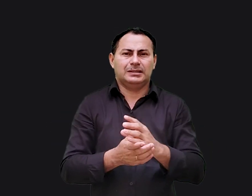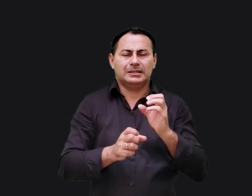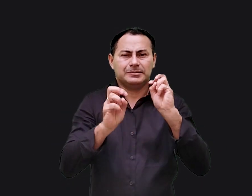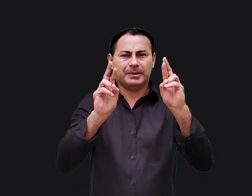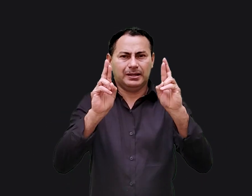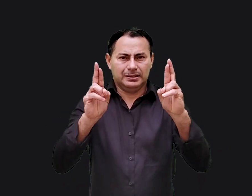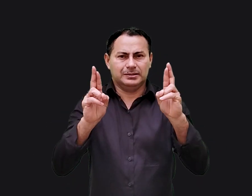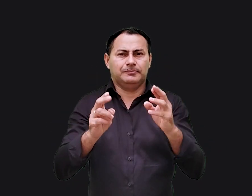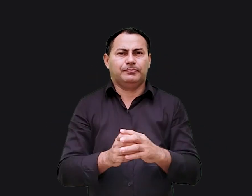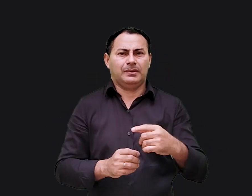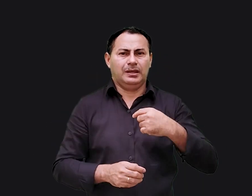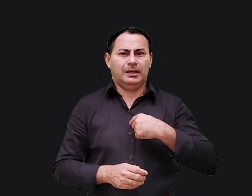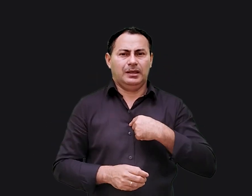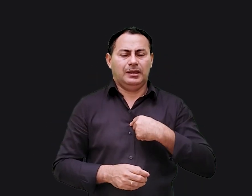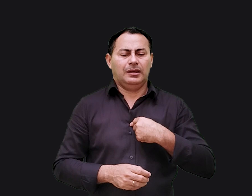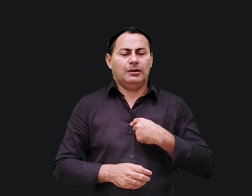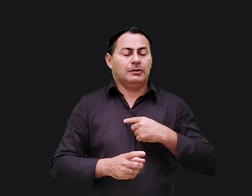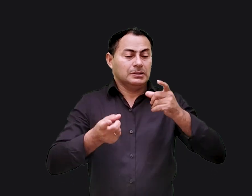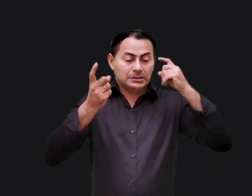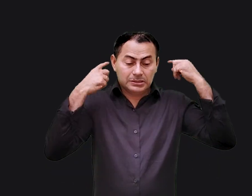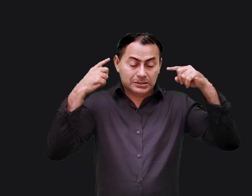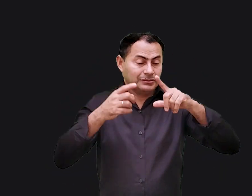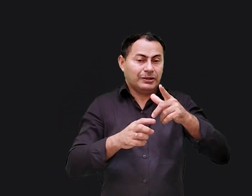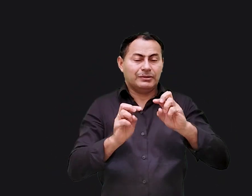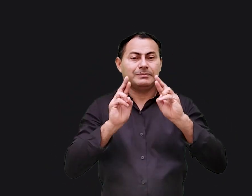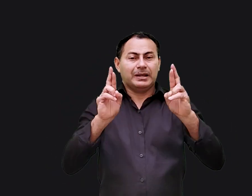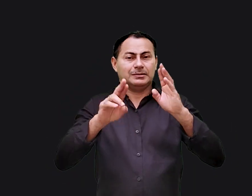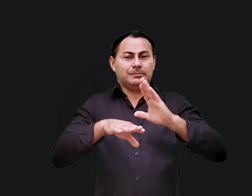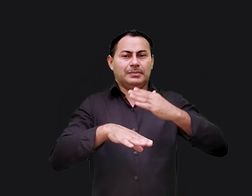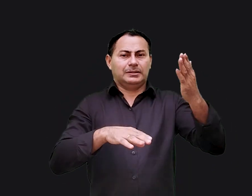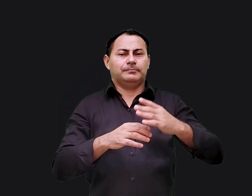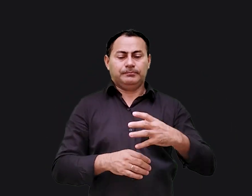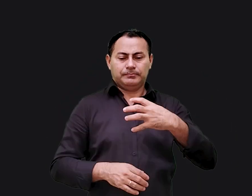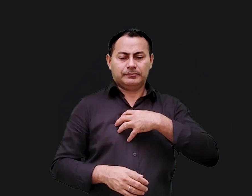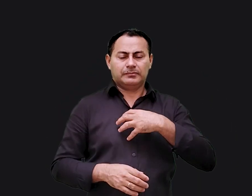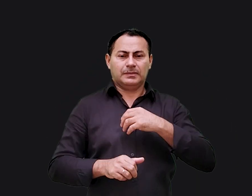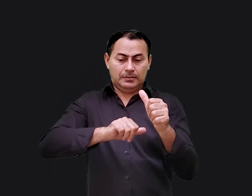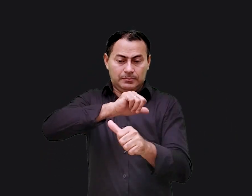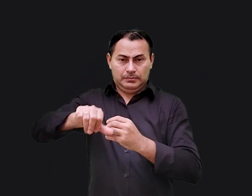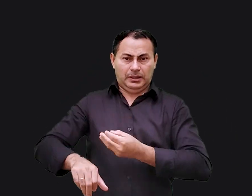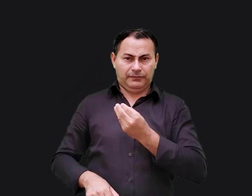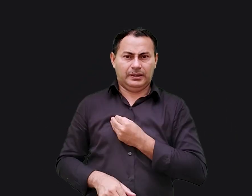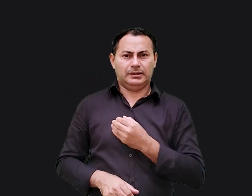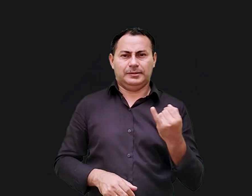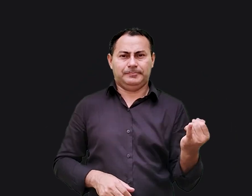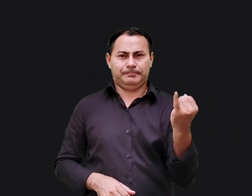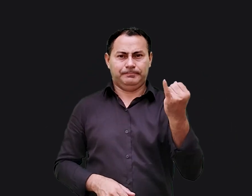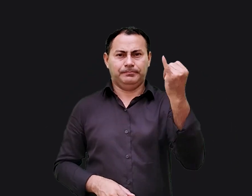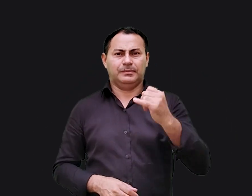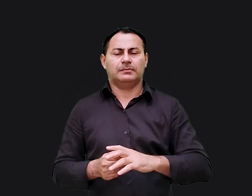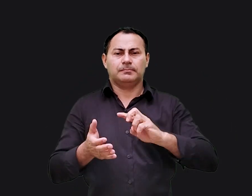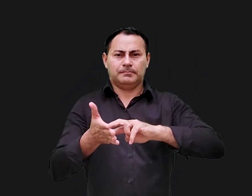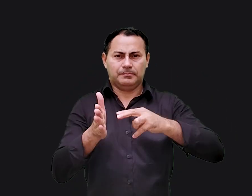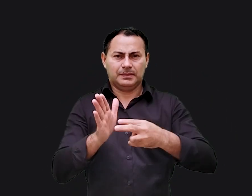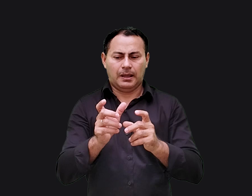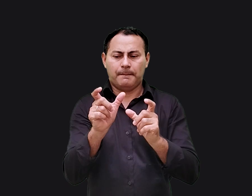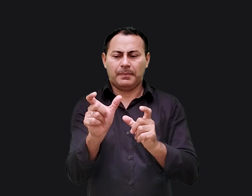sem esperança. Eu estou desesperançado. Esse tipo de restauração é essencial para o significado